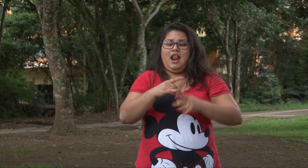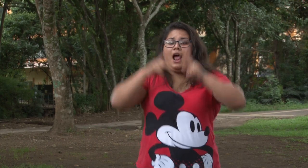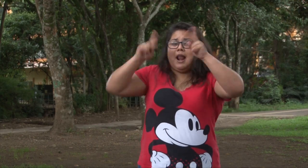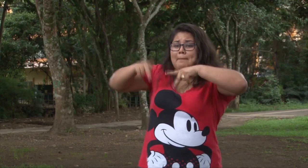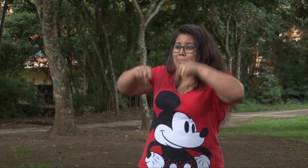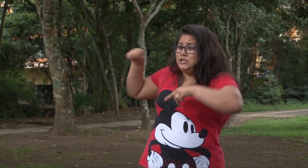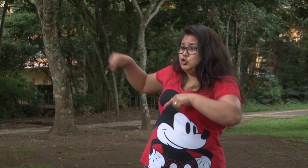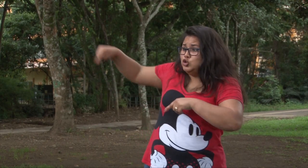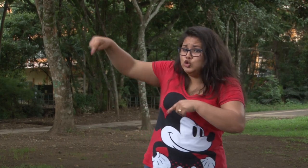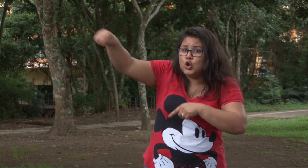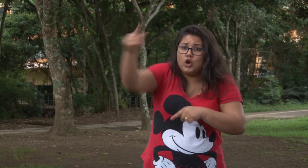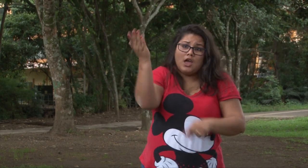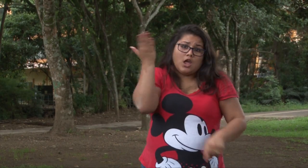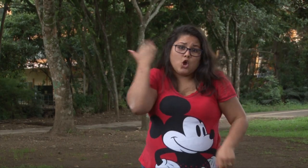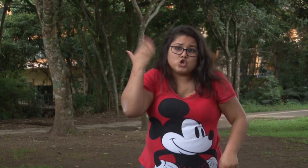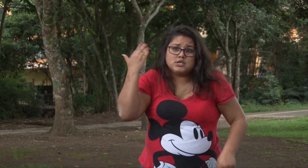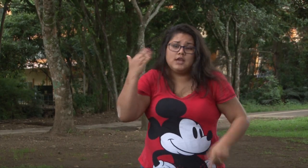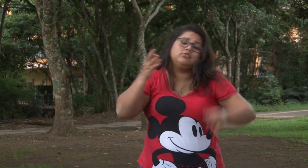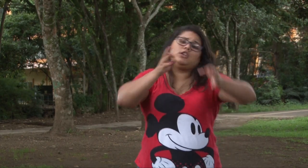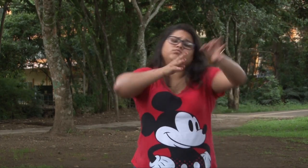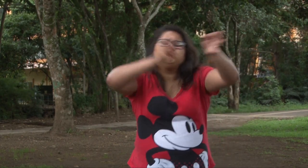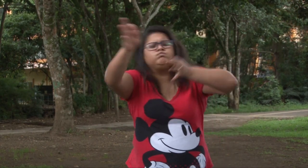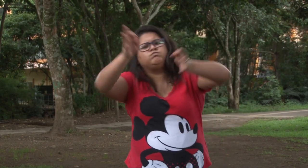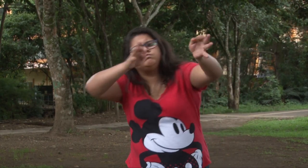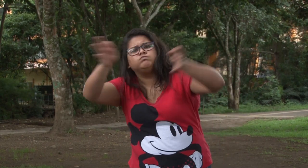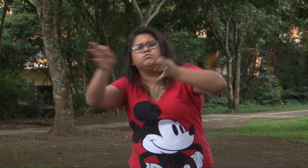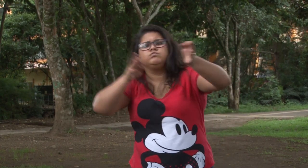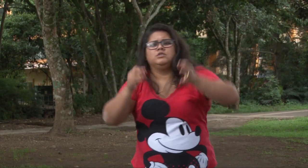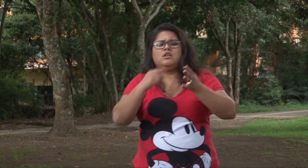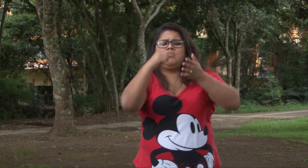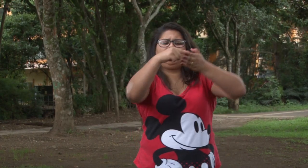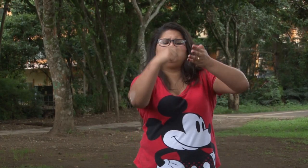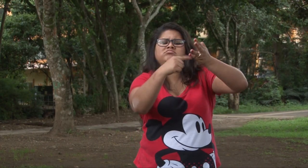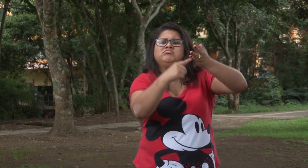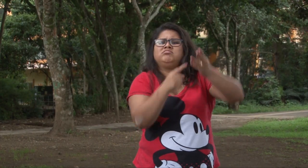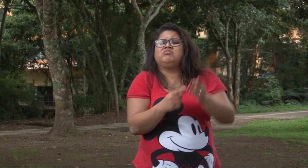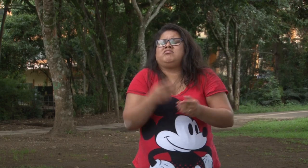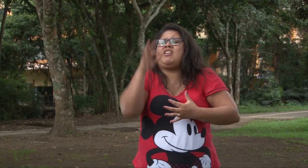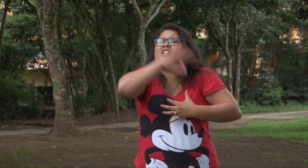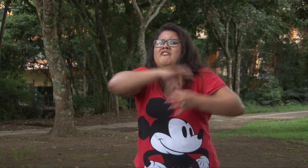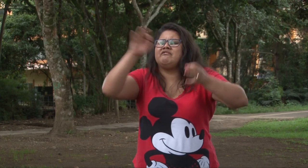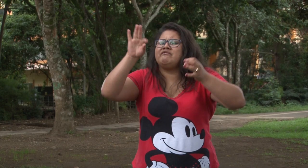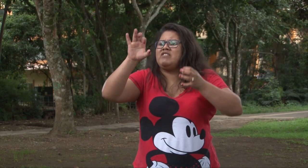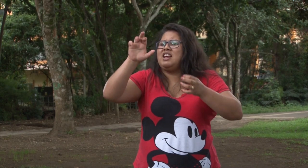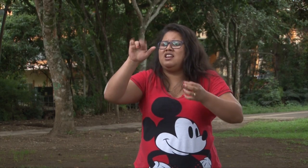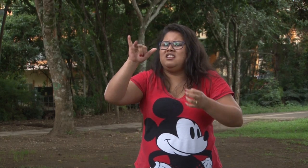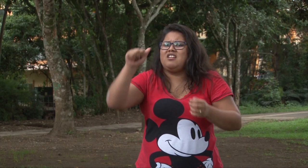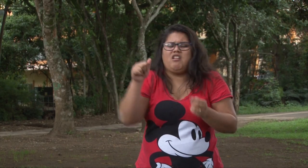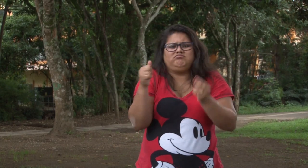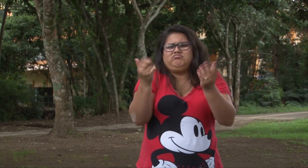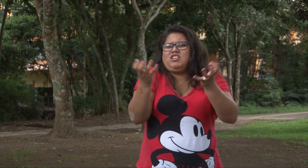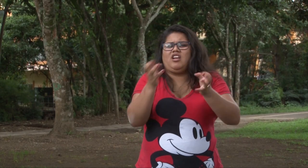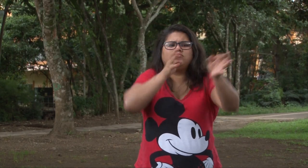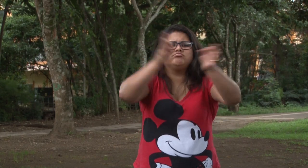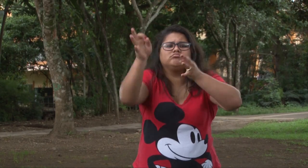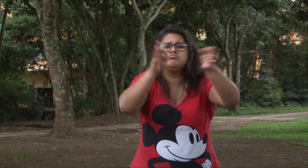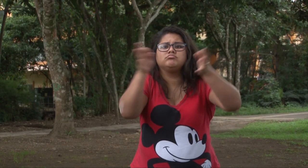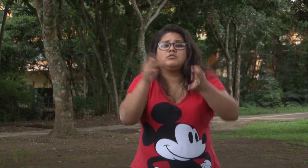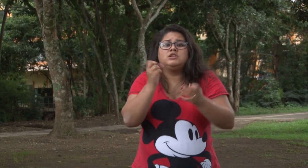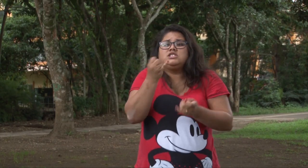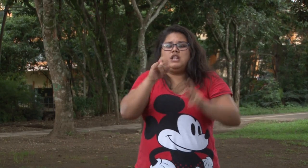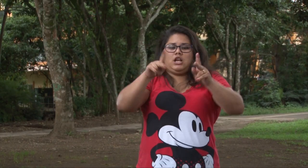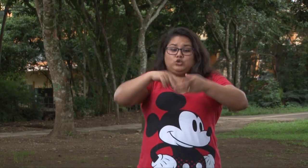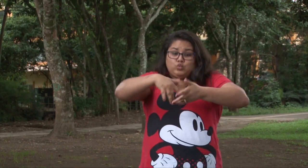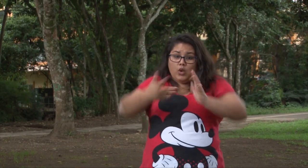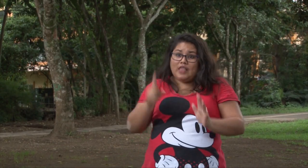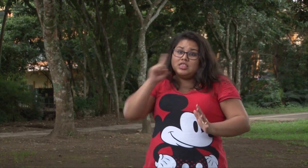podemos aplicar y las personas oyentes nos explican todos los términos y beneficios de la feria y